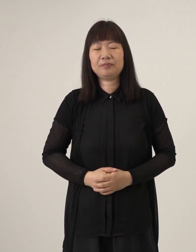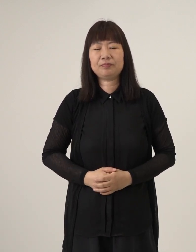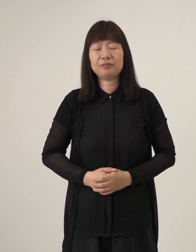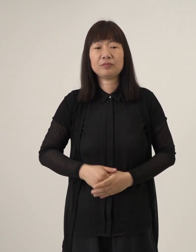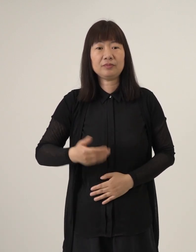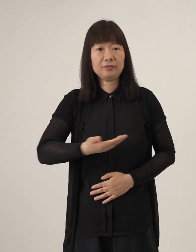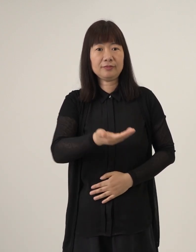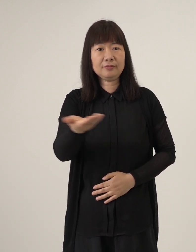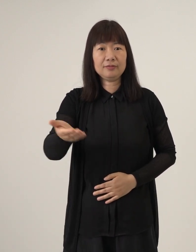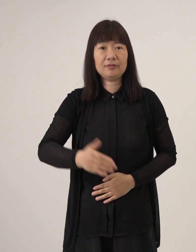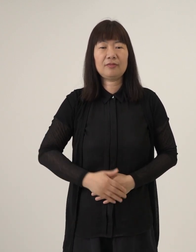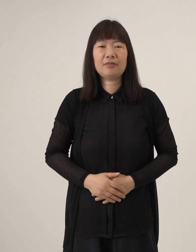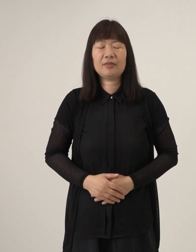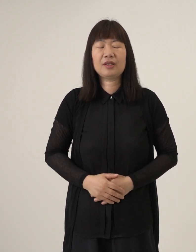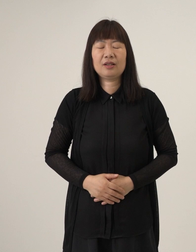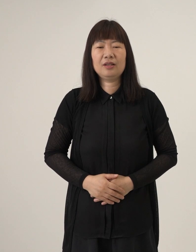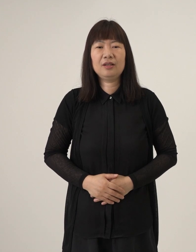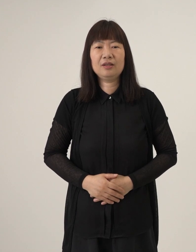여러분,